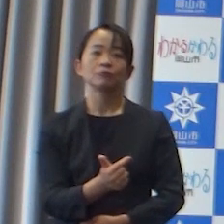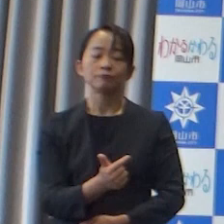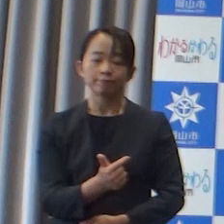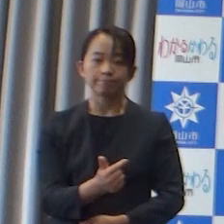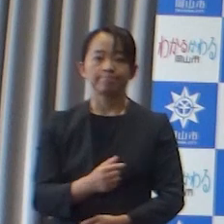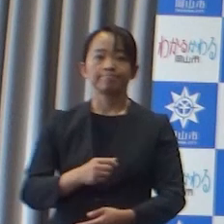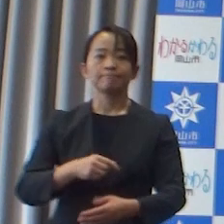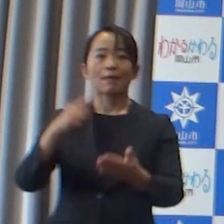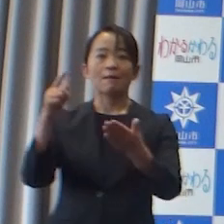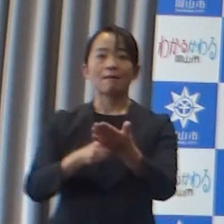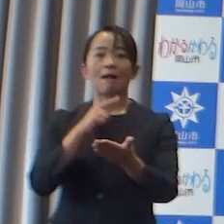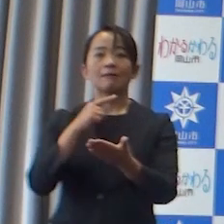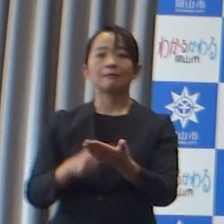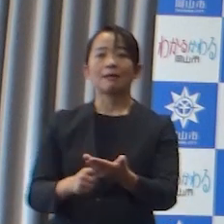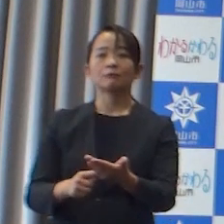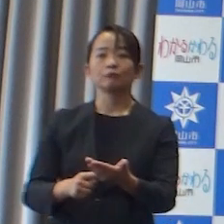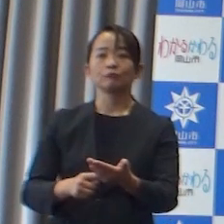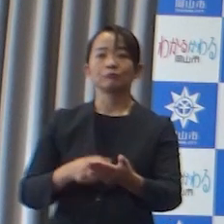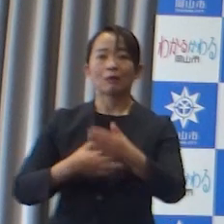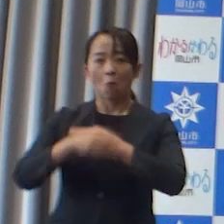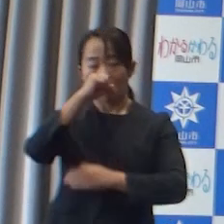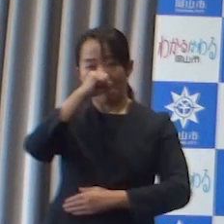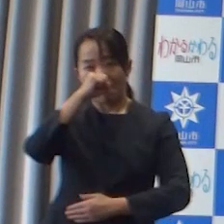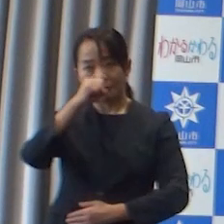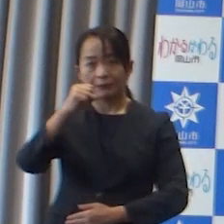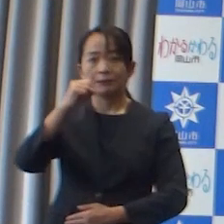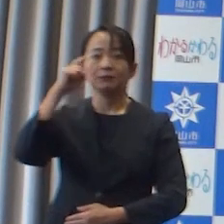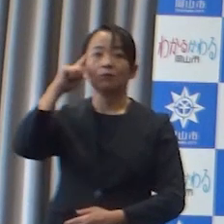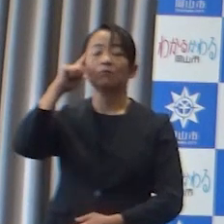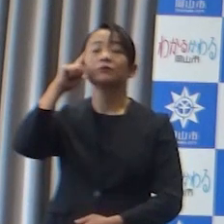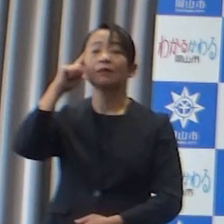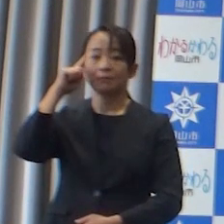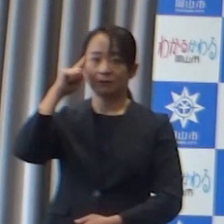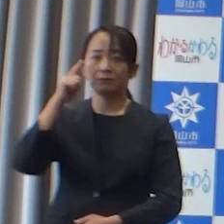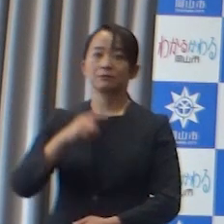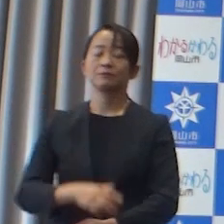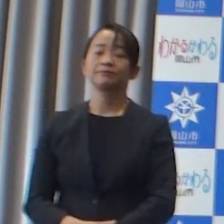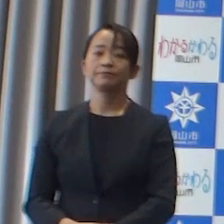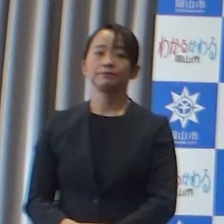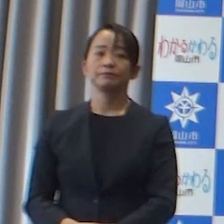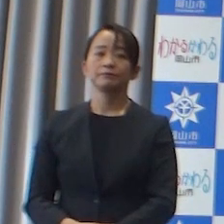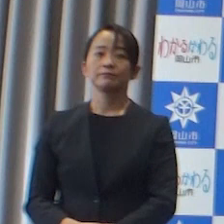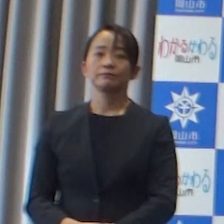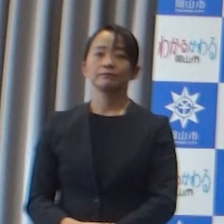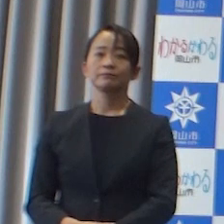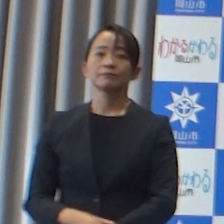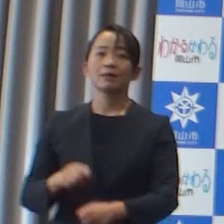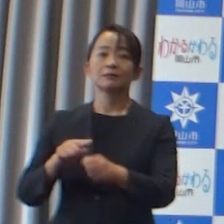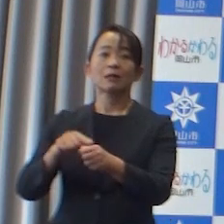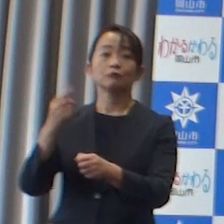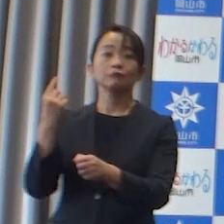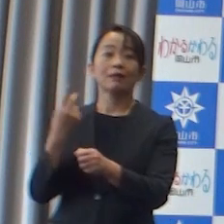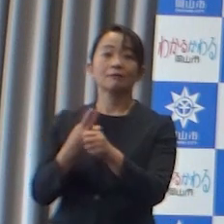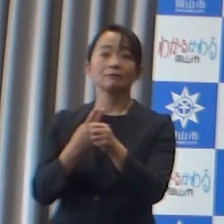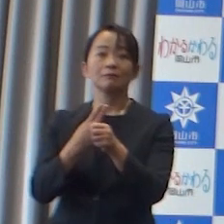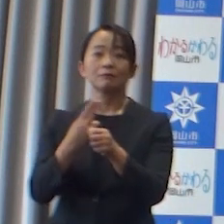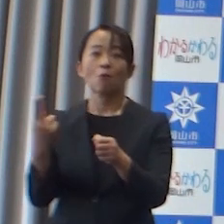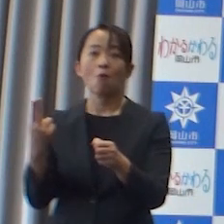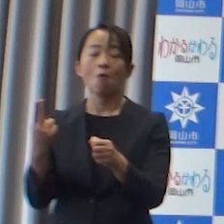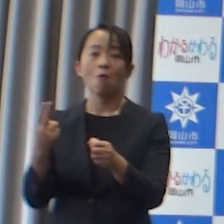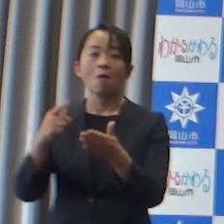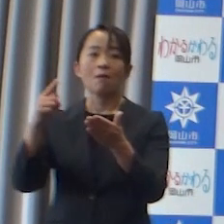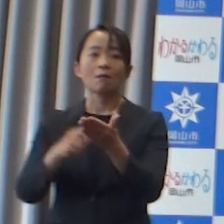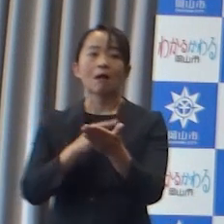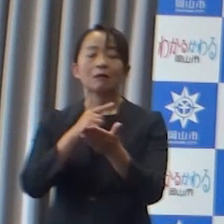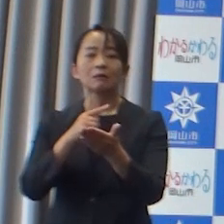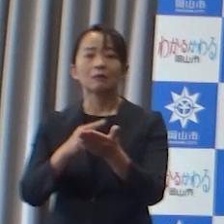着をした方がいいというように思っております。で、本来昨年度決着をすべき